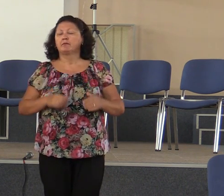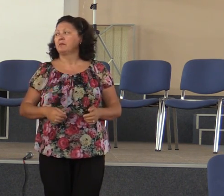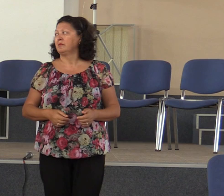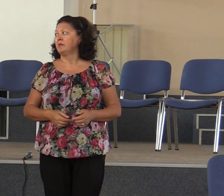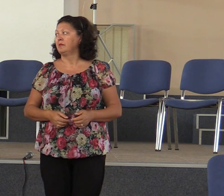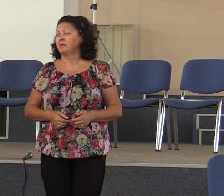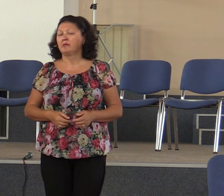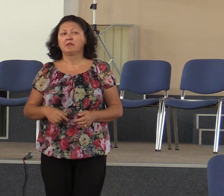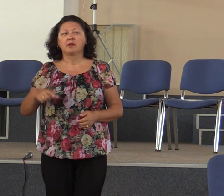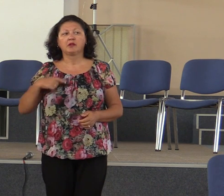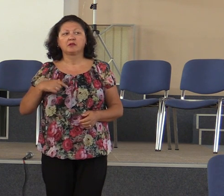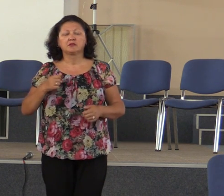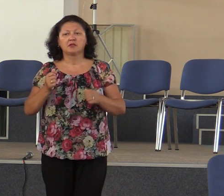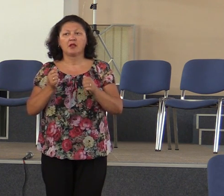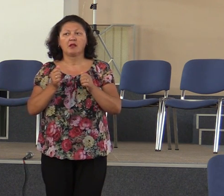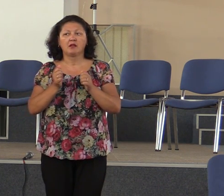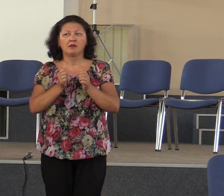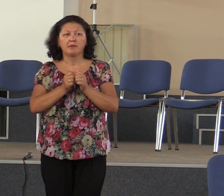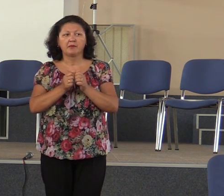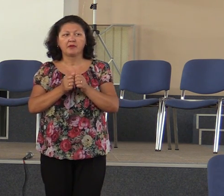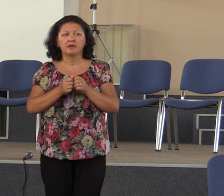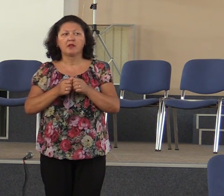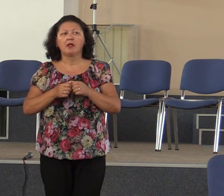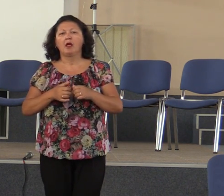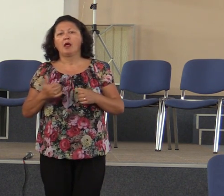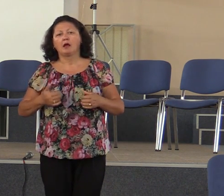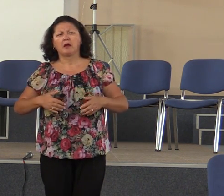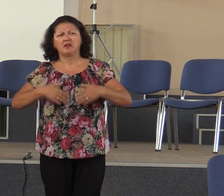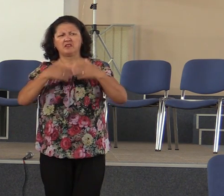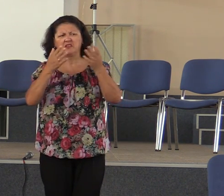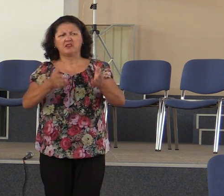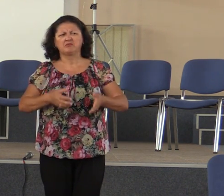Există pământ care dă spini și pălămidă.